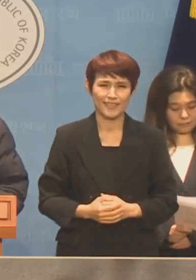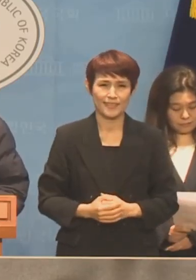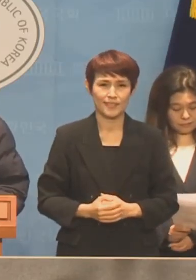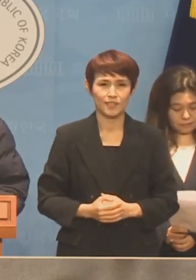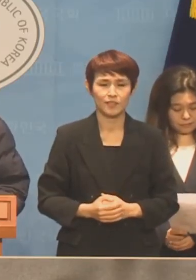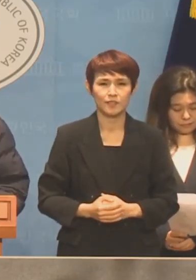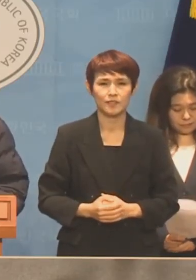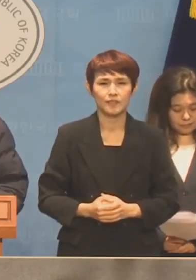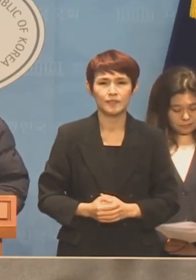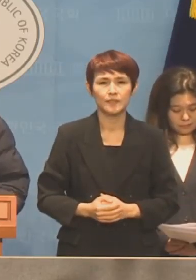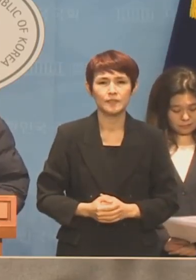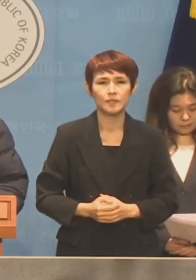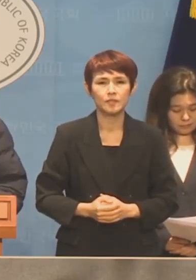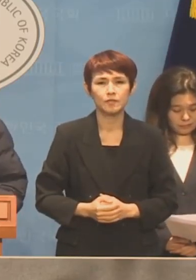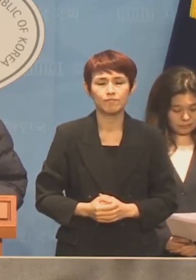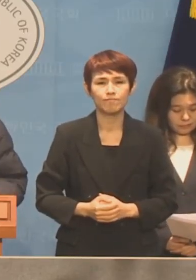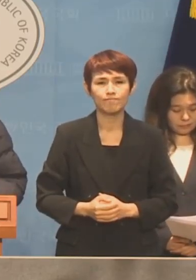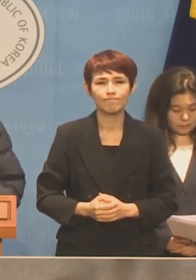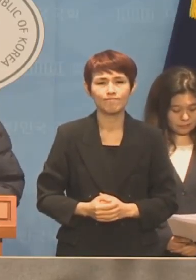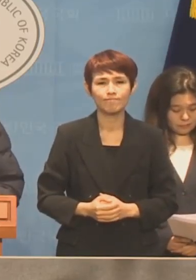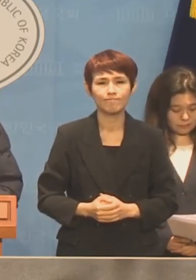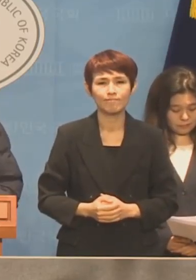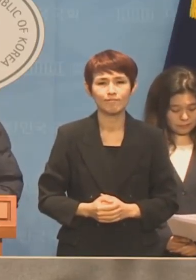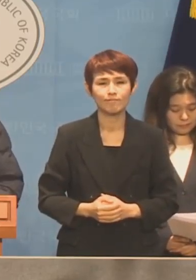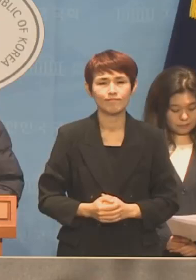그래서 어쩌면은